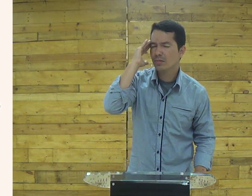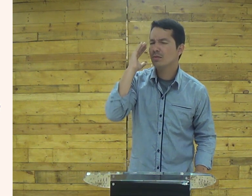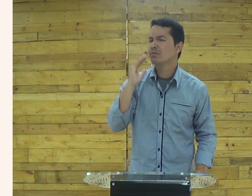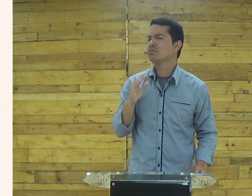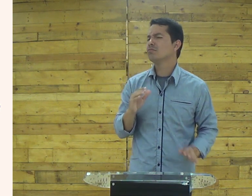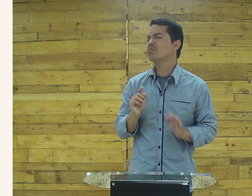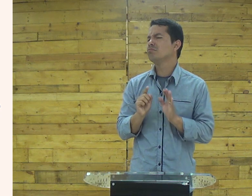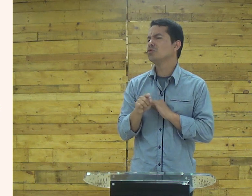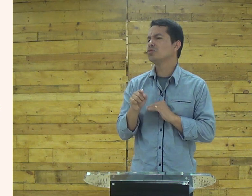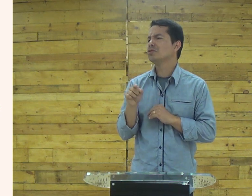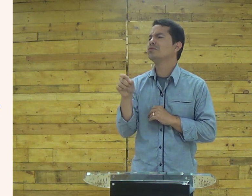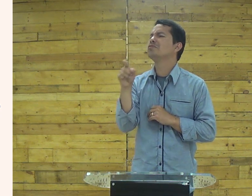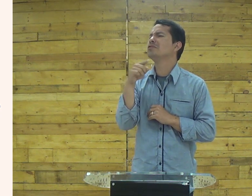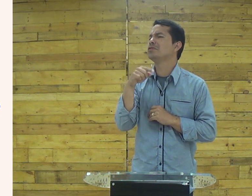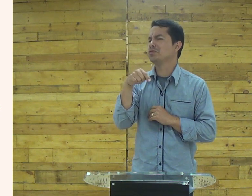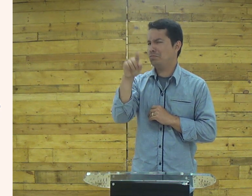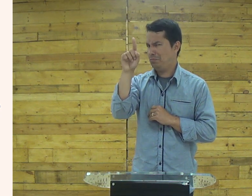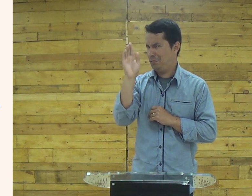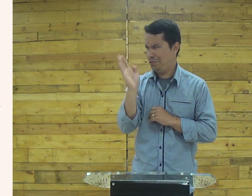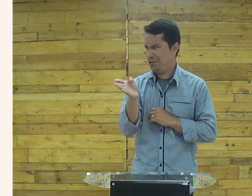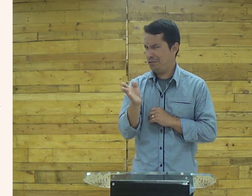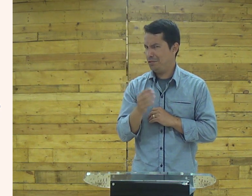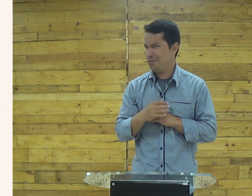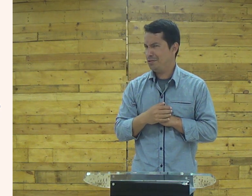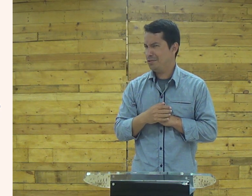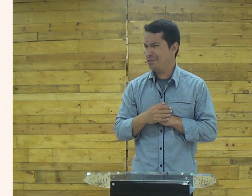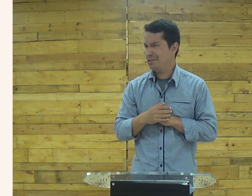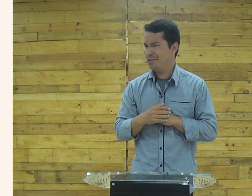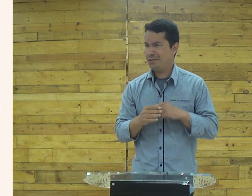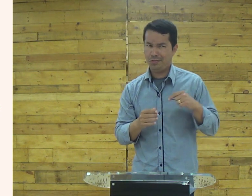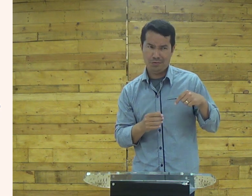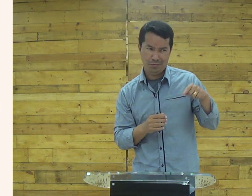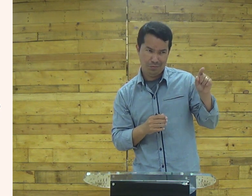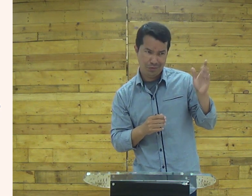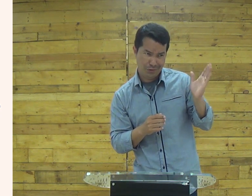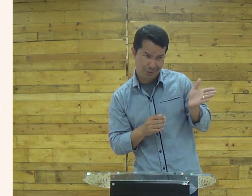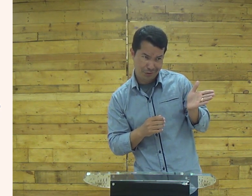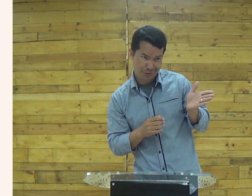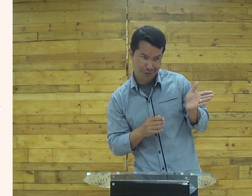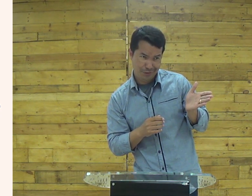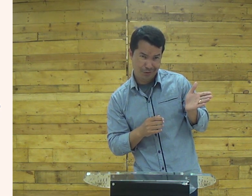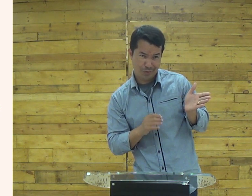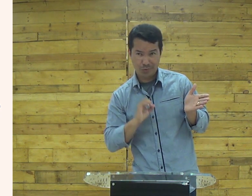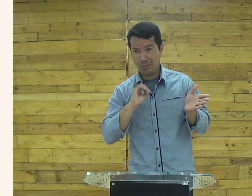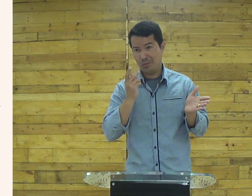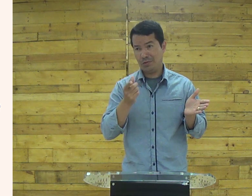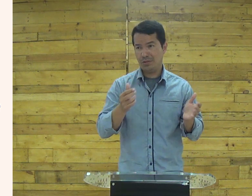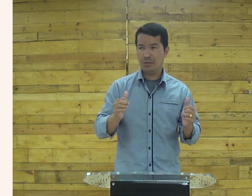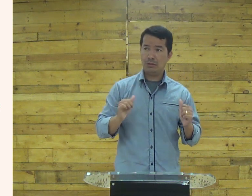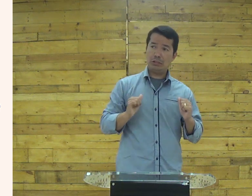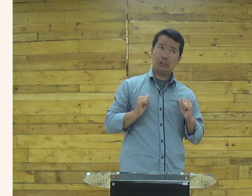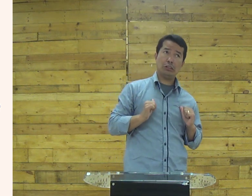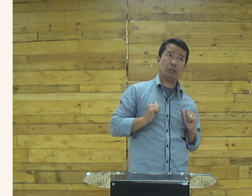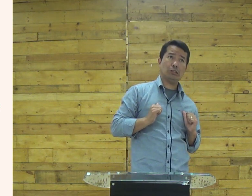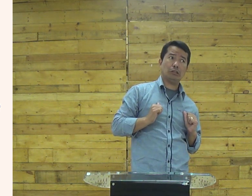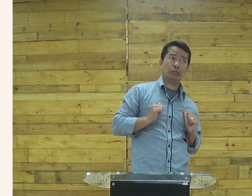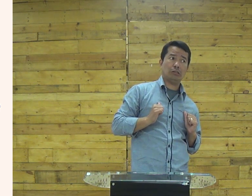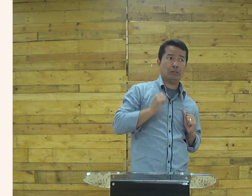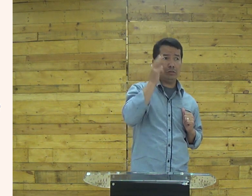entende? Quero te perguntar uma coisa, você já foi? Já foi? Ou você está